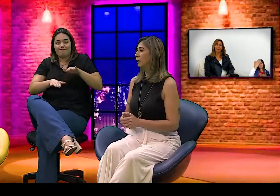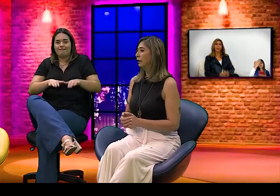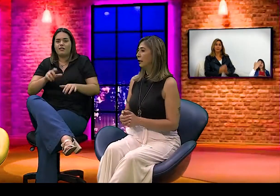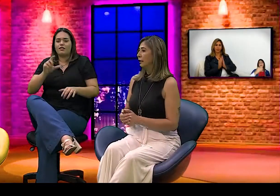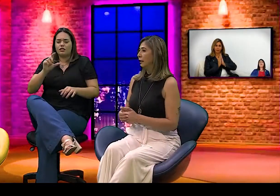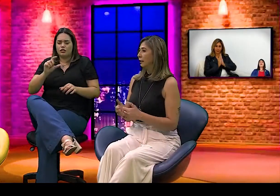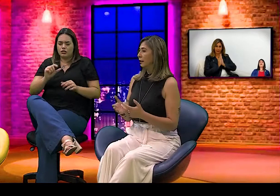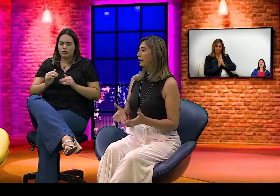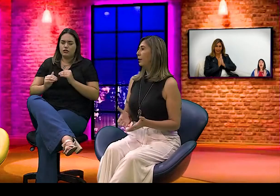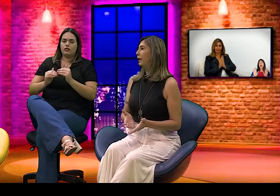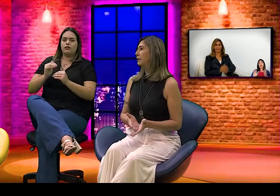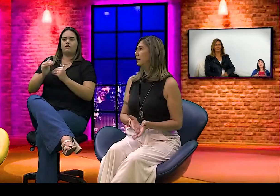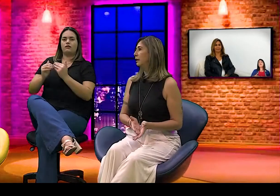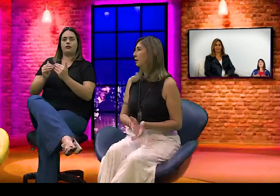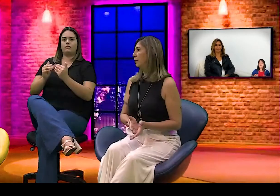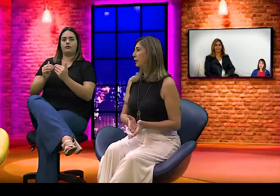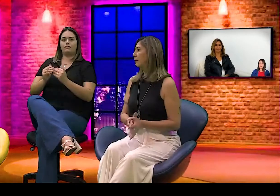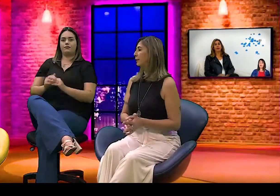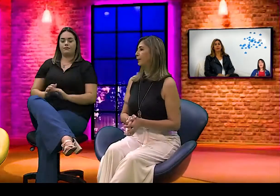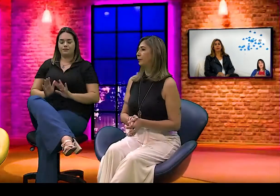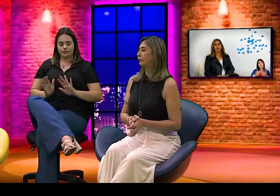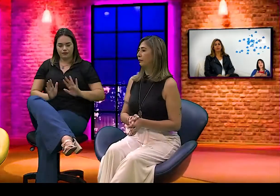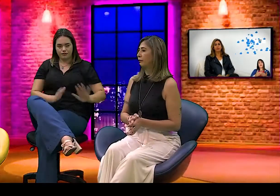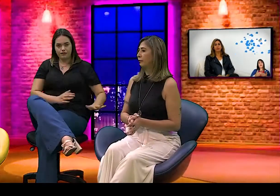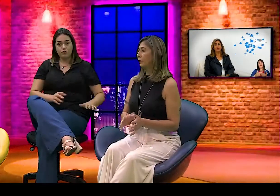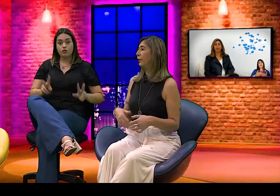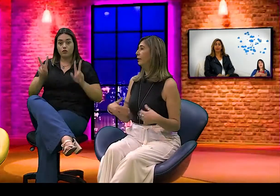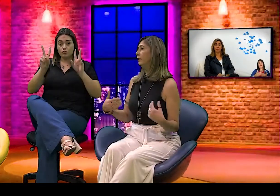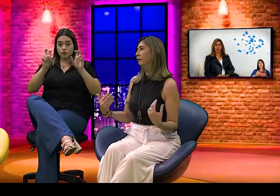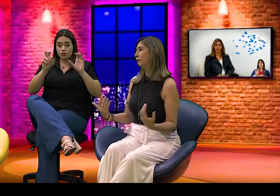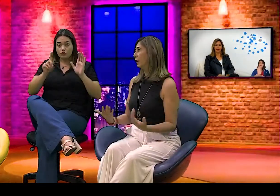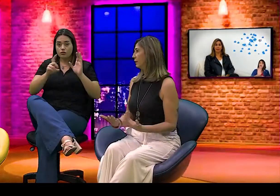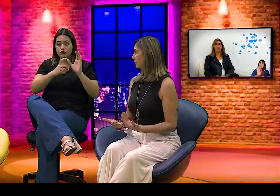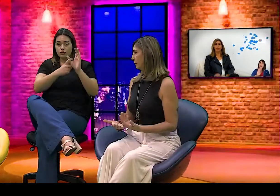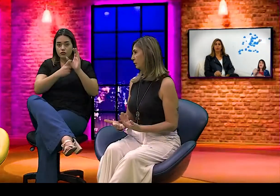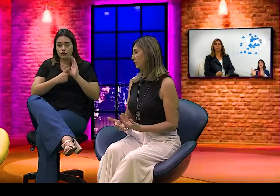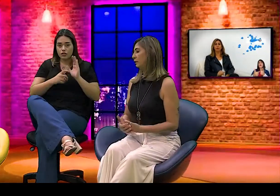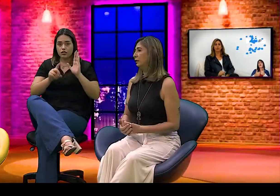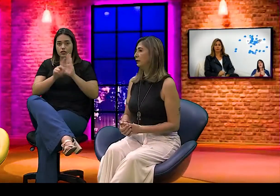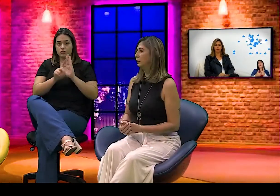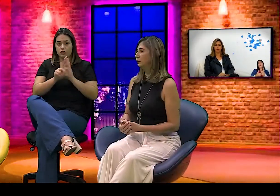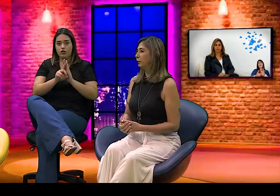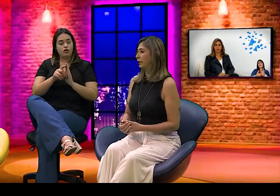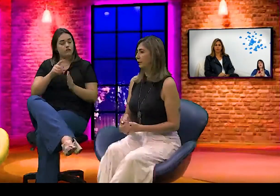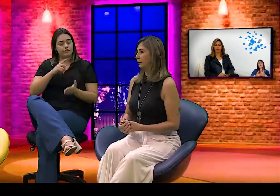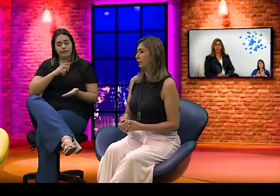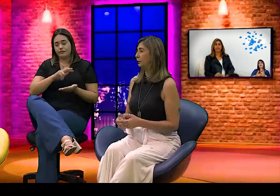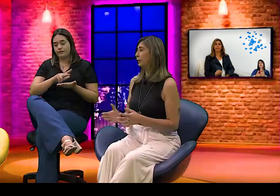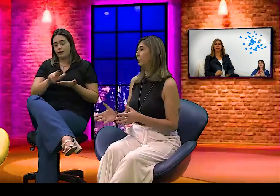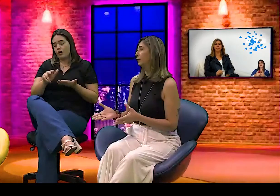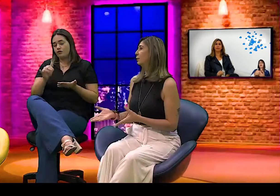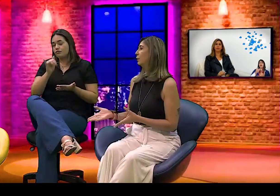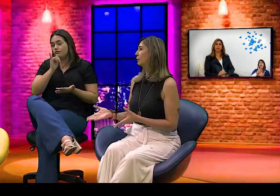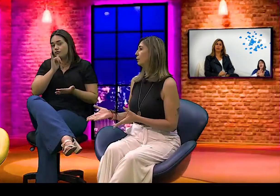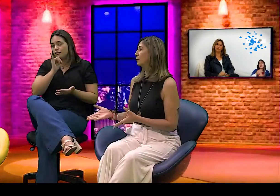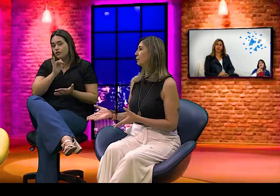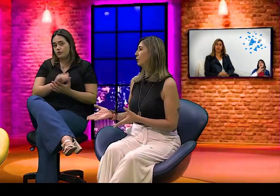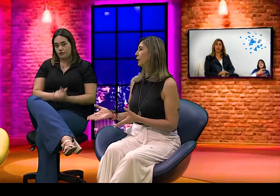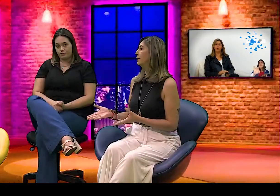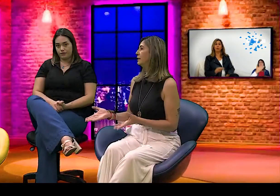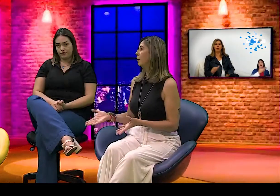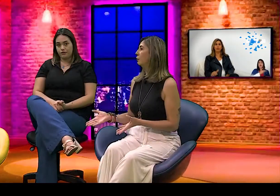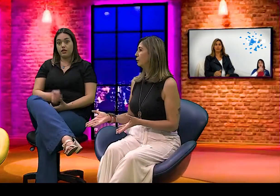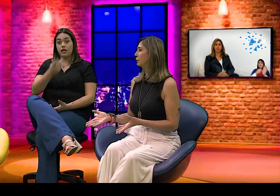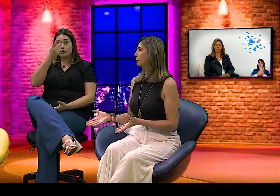pouquinhos. Na dependência química também tem vários fatores. Então, por exemplo, as pessoas